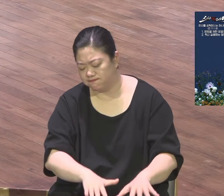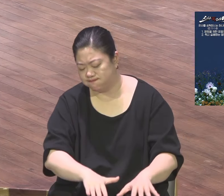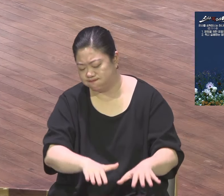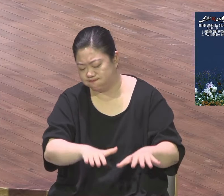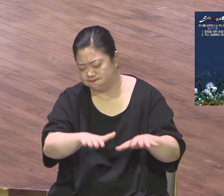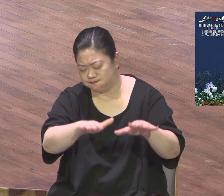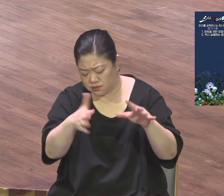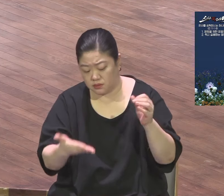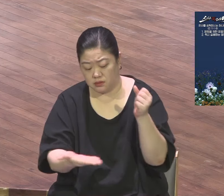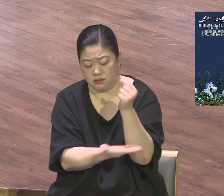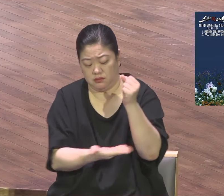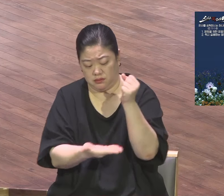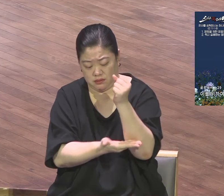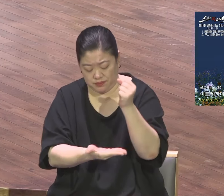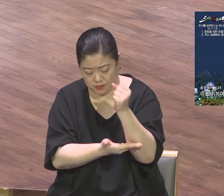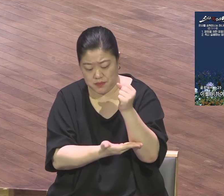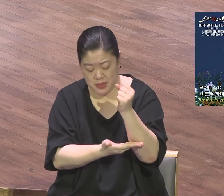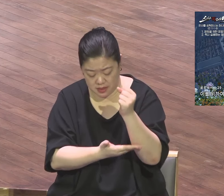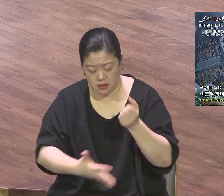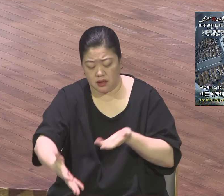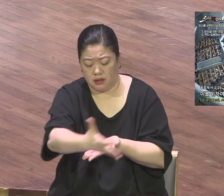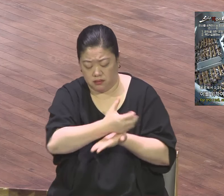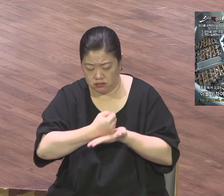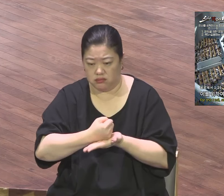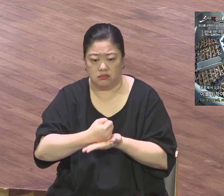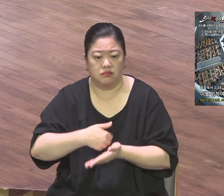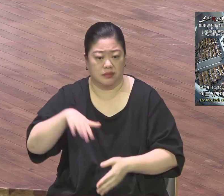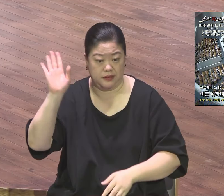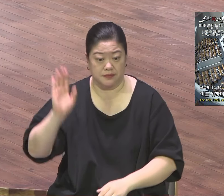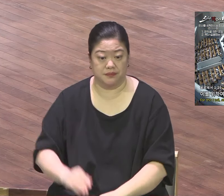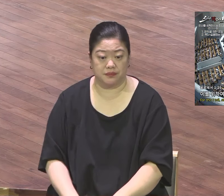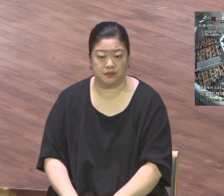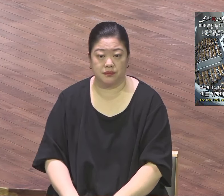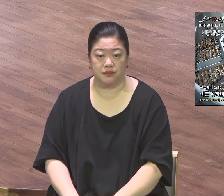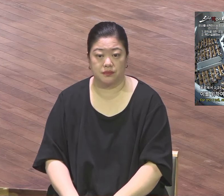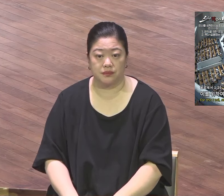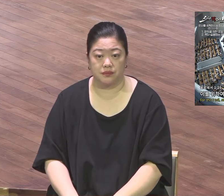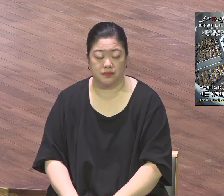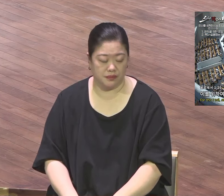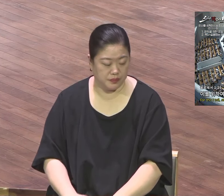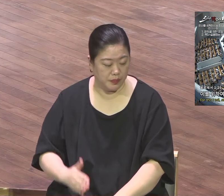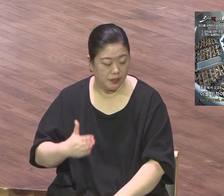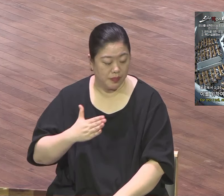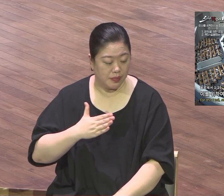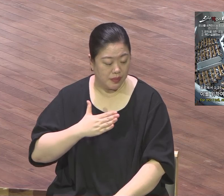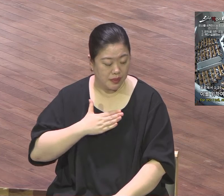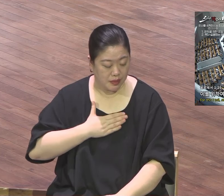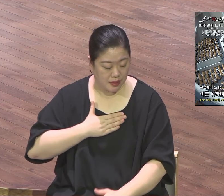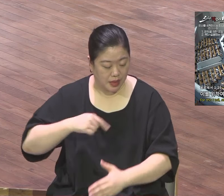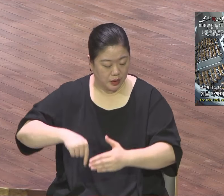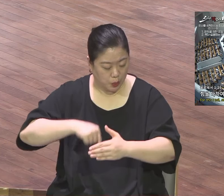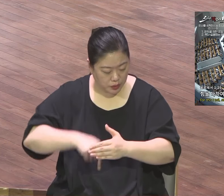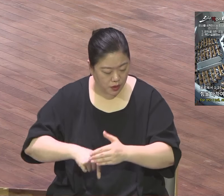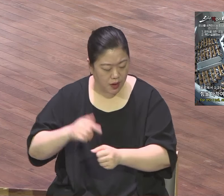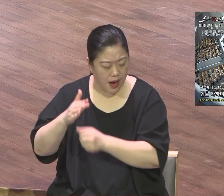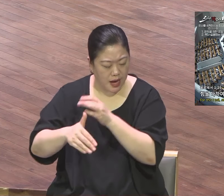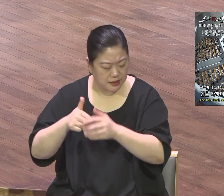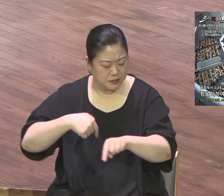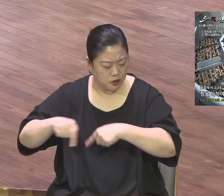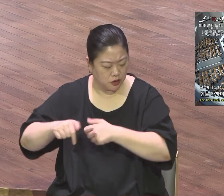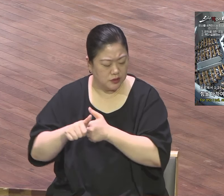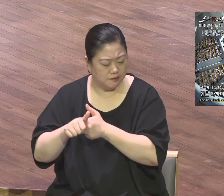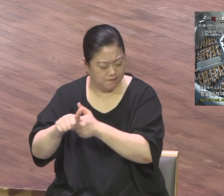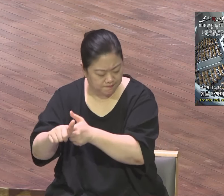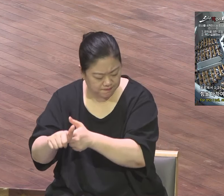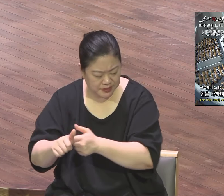29절에 이렇게 강조합니다. 이를 위하여 나도 내 속에서 능력으로 역사하신 이의 역사를 따라